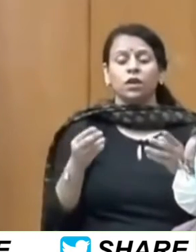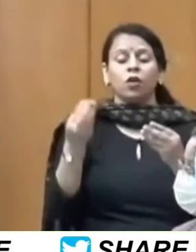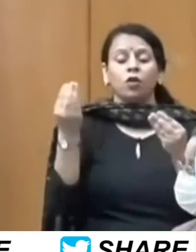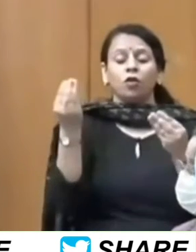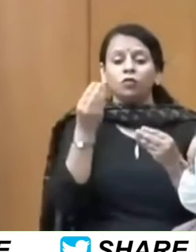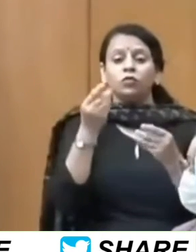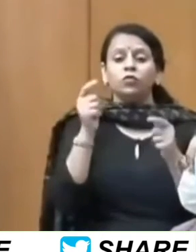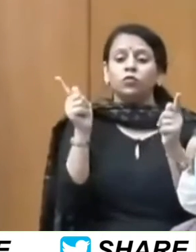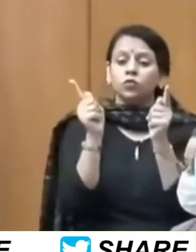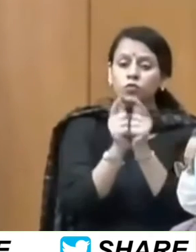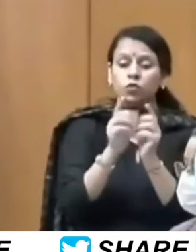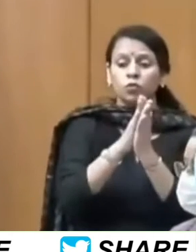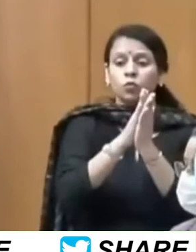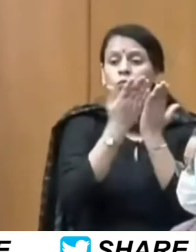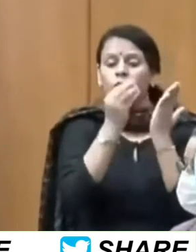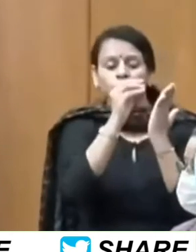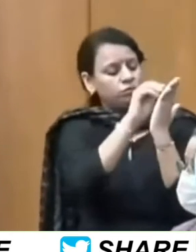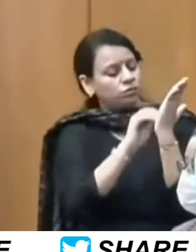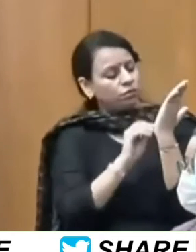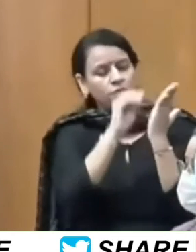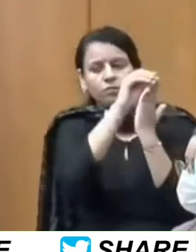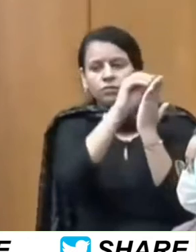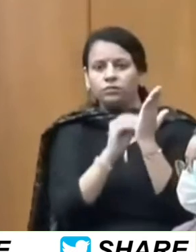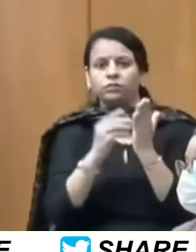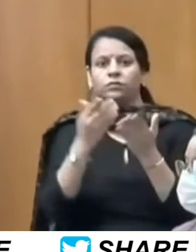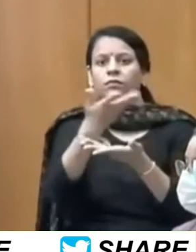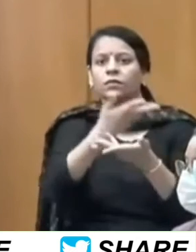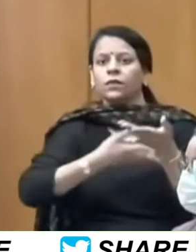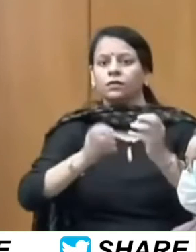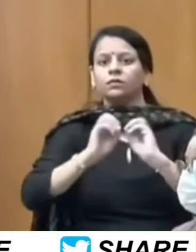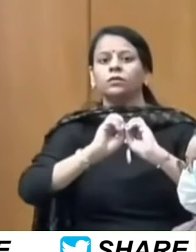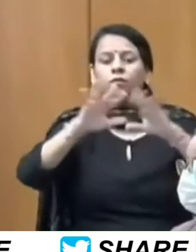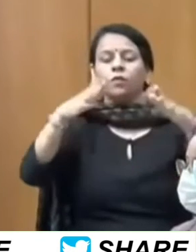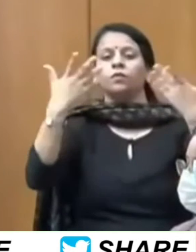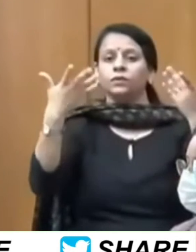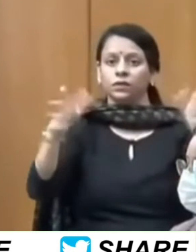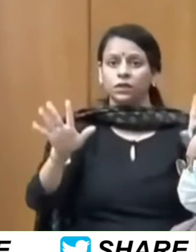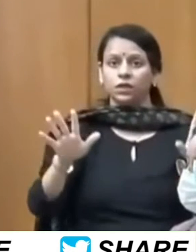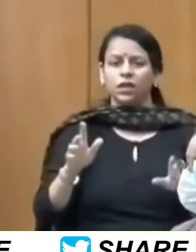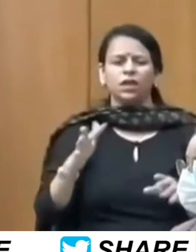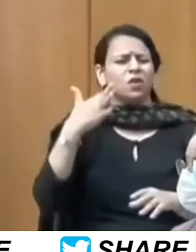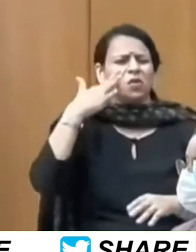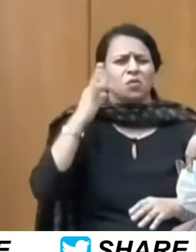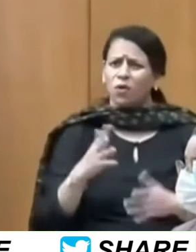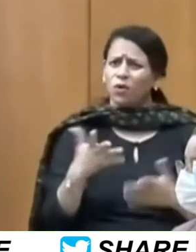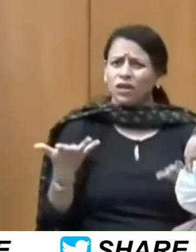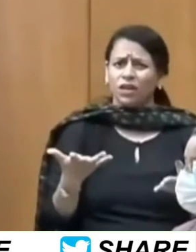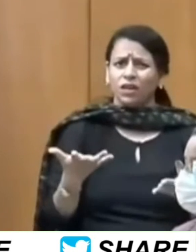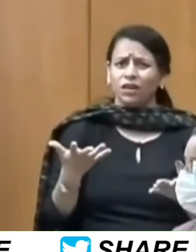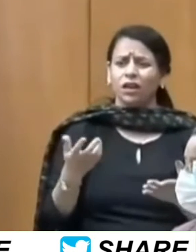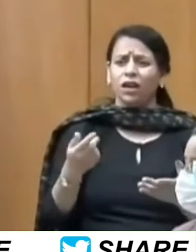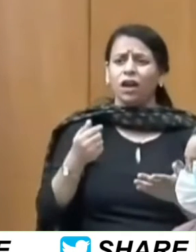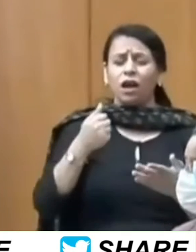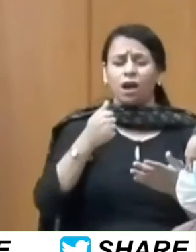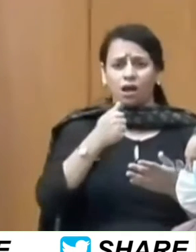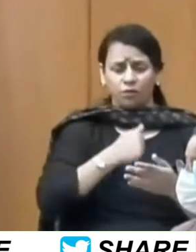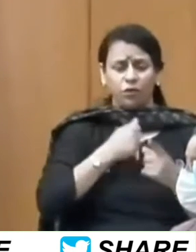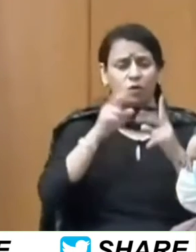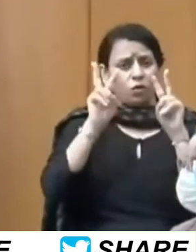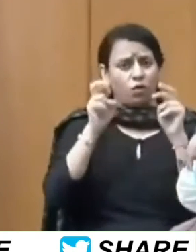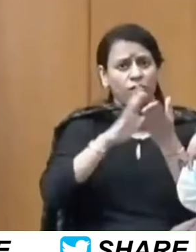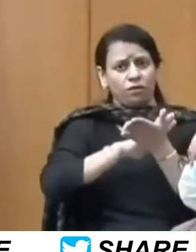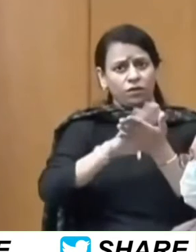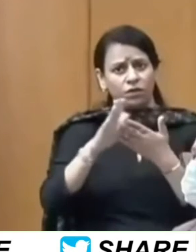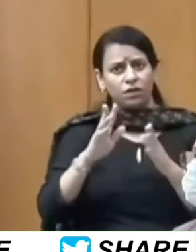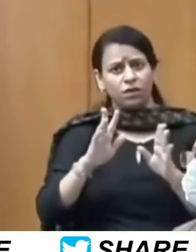डॉक्यूमेंट बना के हमने सर्व सम्मुख रखा है, पब्लिक डोमेन में रखा है। ये कोई जरूरी नहीं है हम अपना बात को पूरा कर लिए,